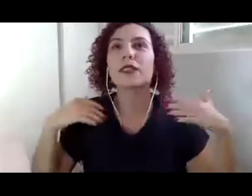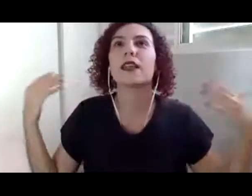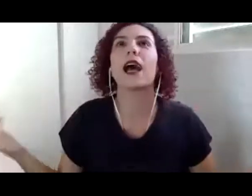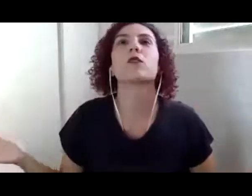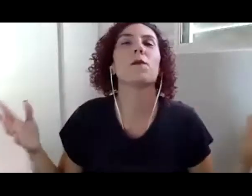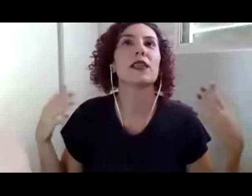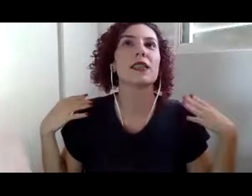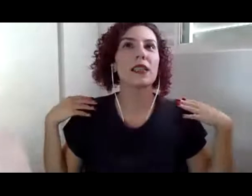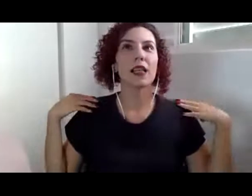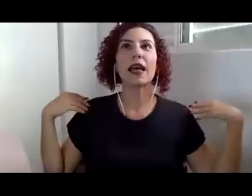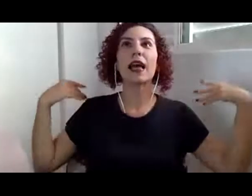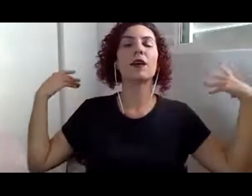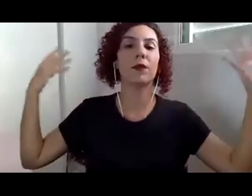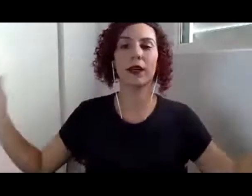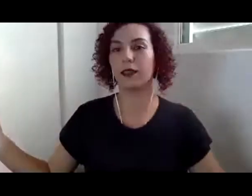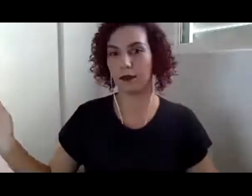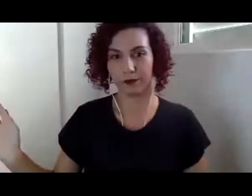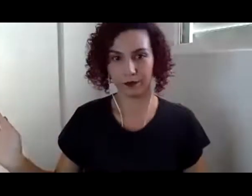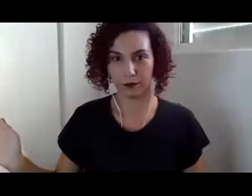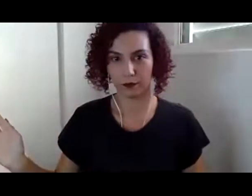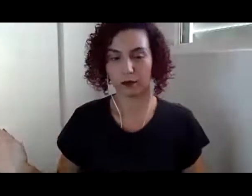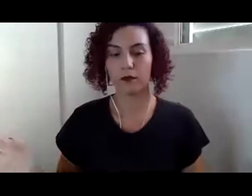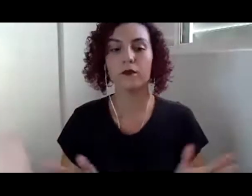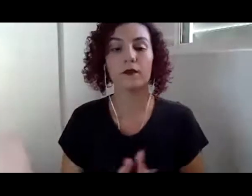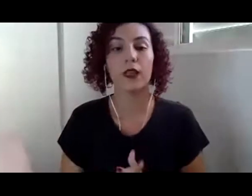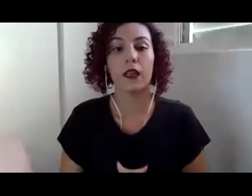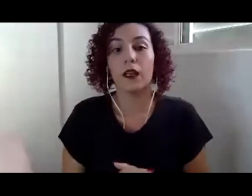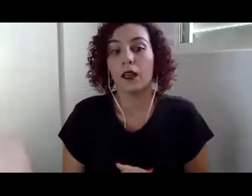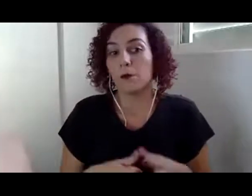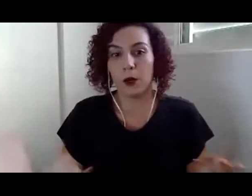doutorado, mestrado, uma pesquisa lá na Alemanha.